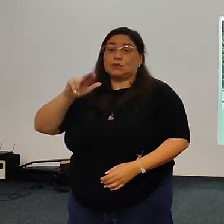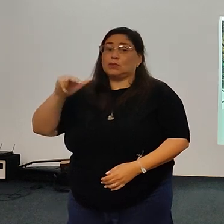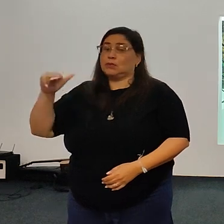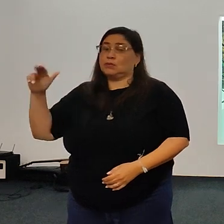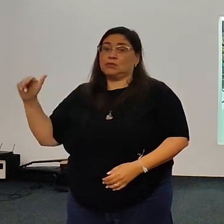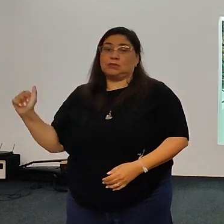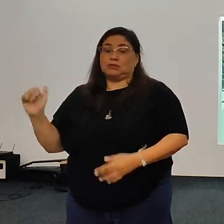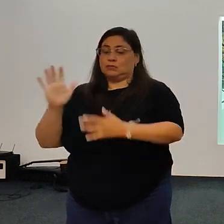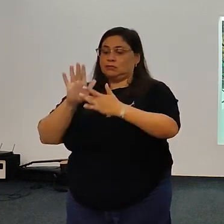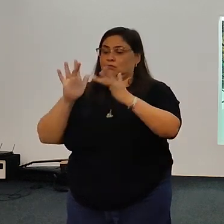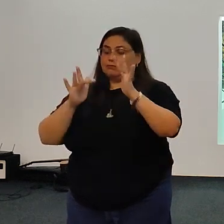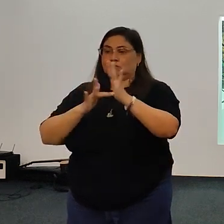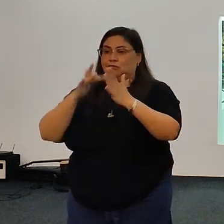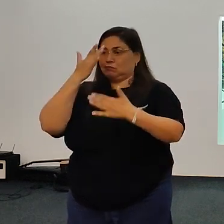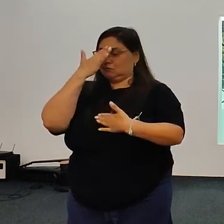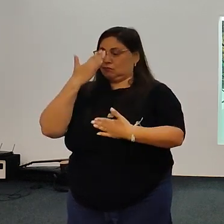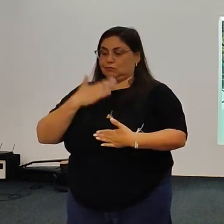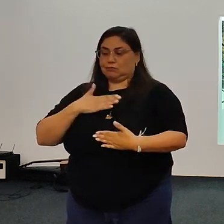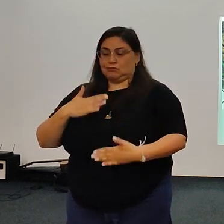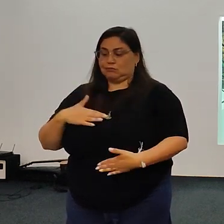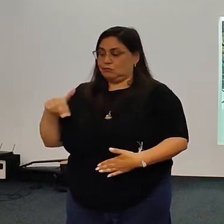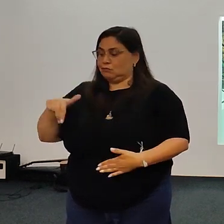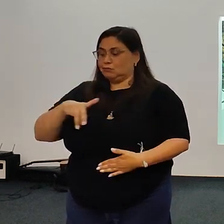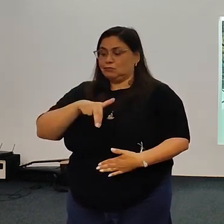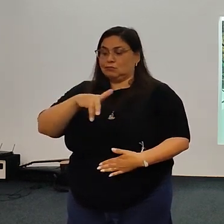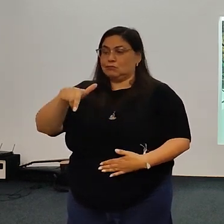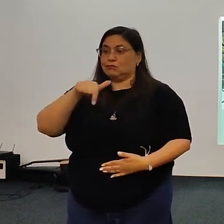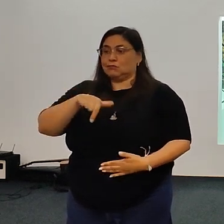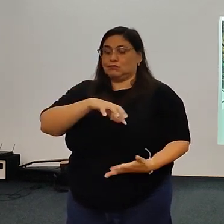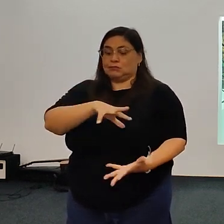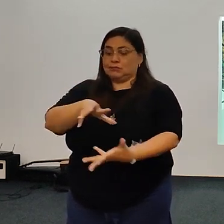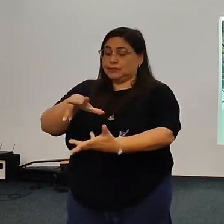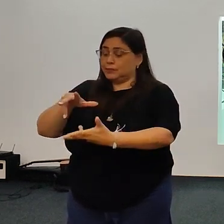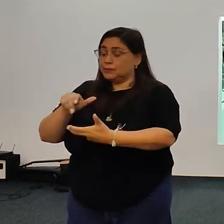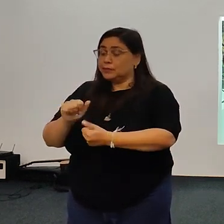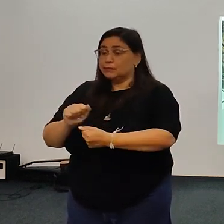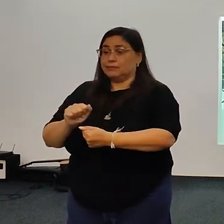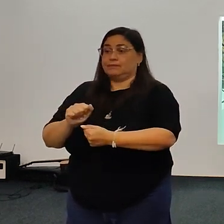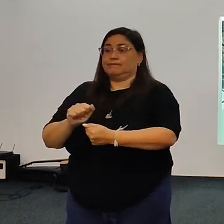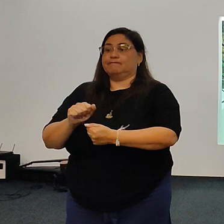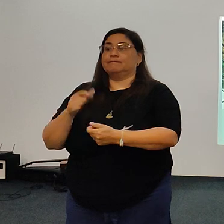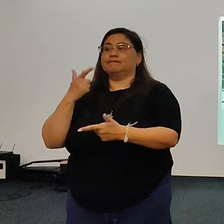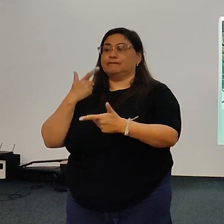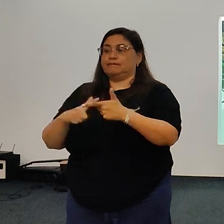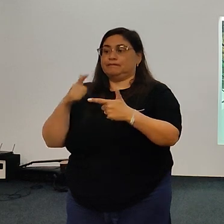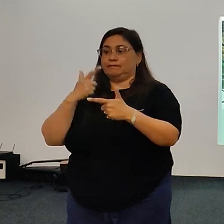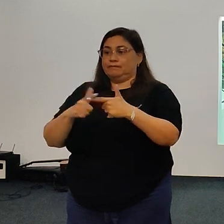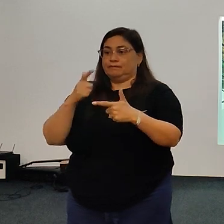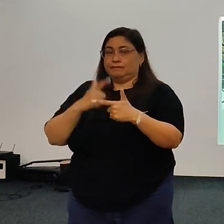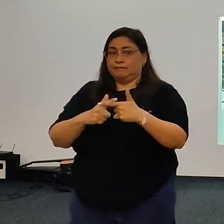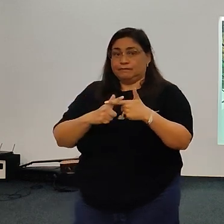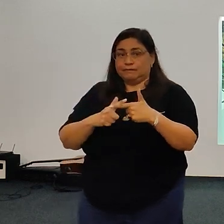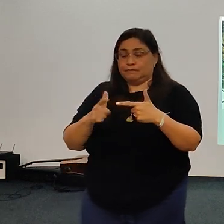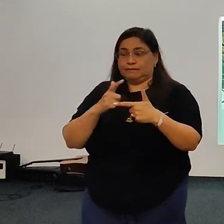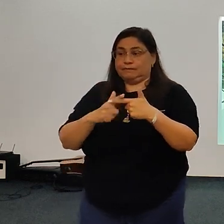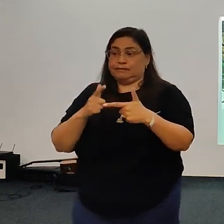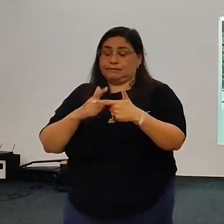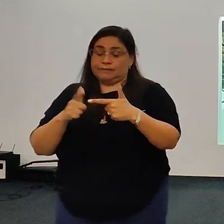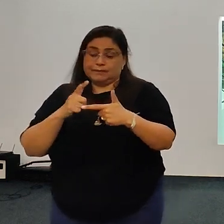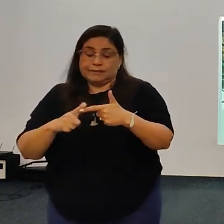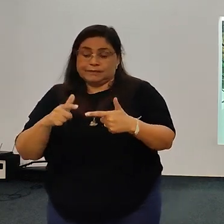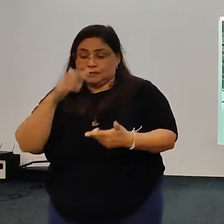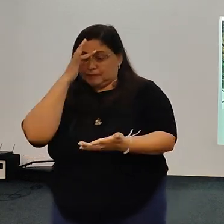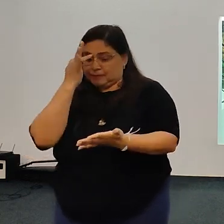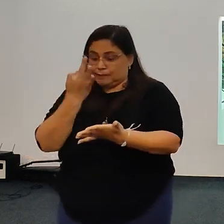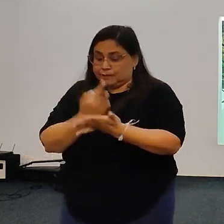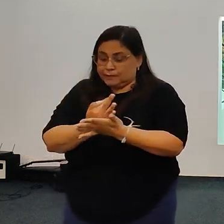fez matéria. Ele nunca caminhou neste mundo. E isso era um grande problema, porque essa heresia estava abalando a fé